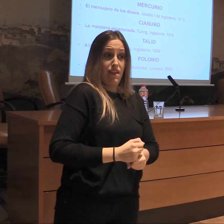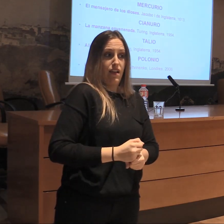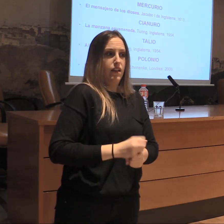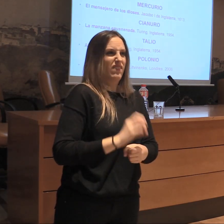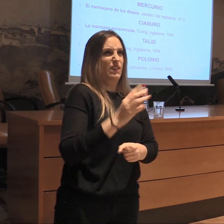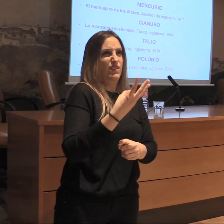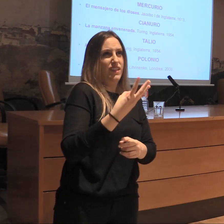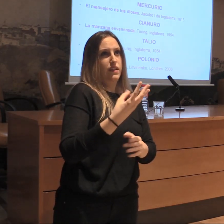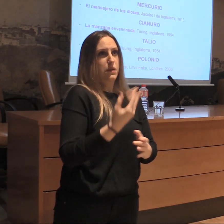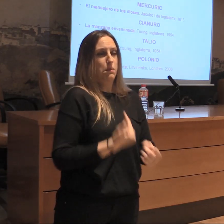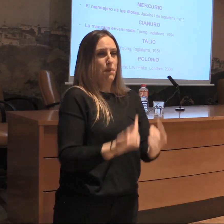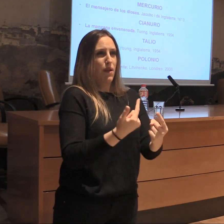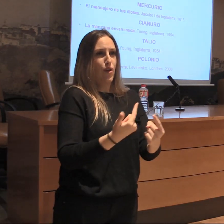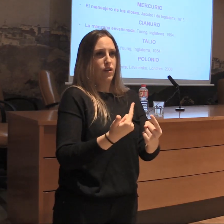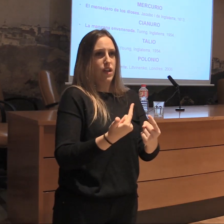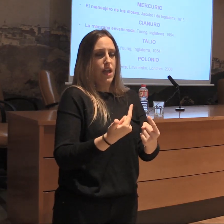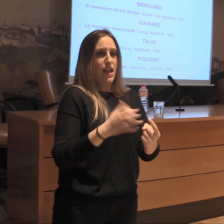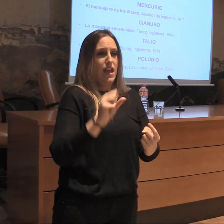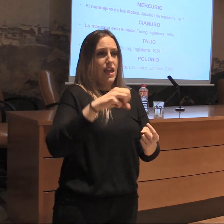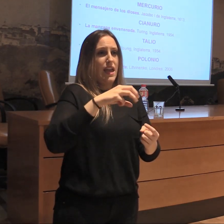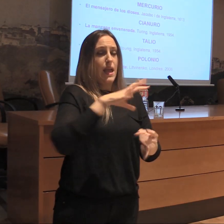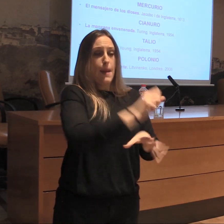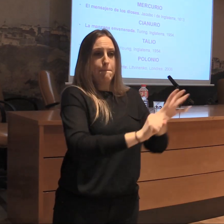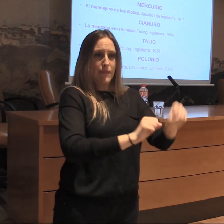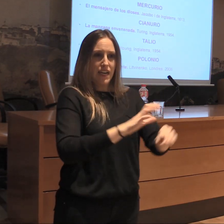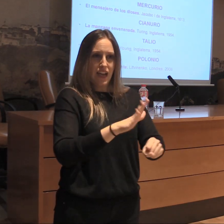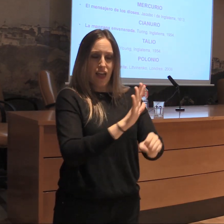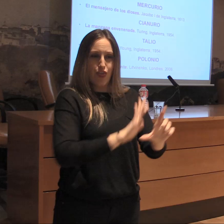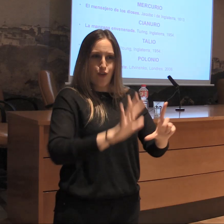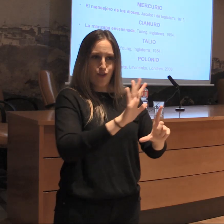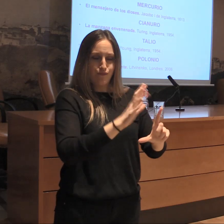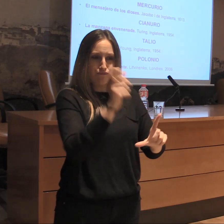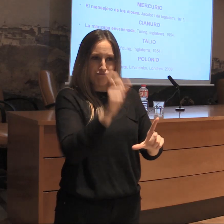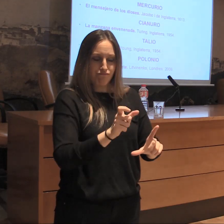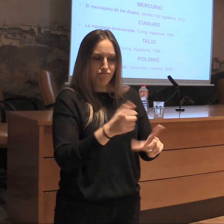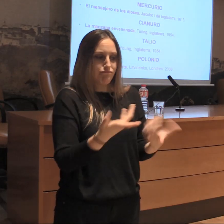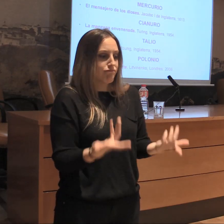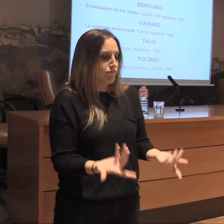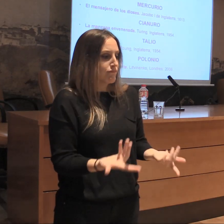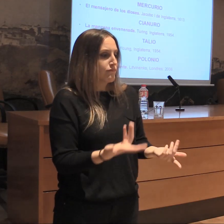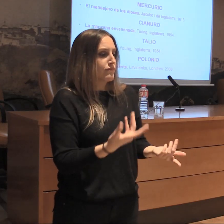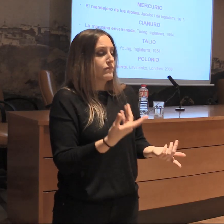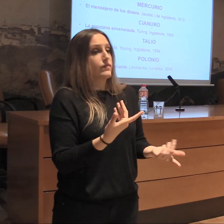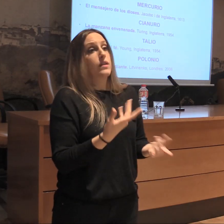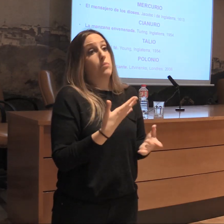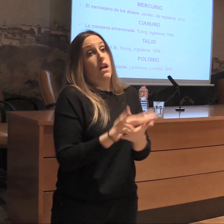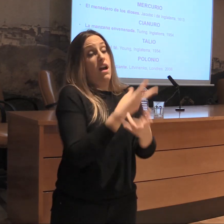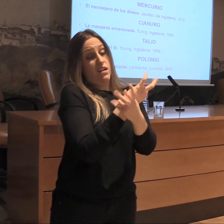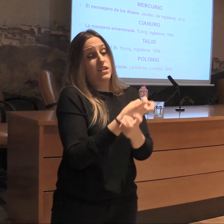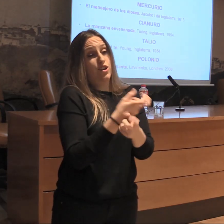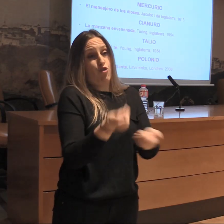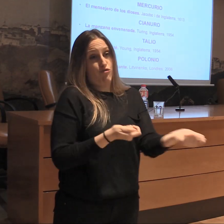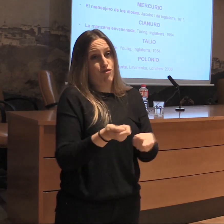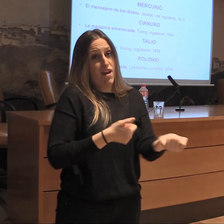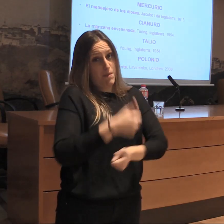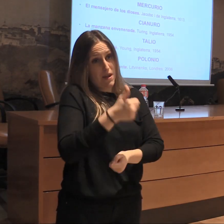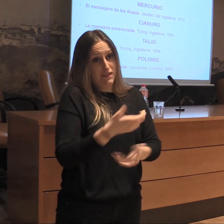3 primeros emperadores estuvo controlada más por el arsénico que por la herencia genética.